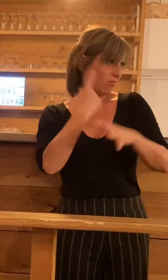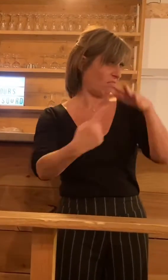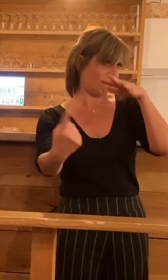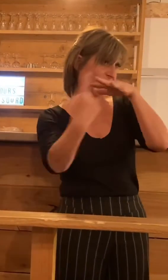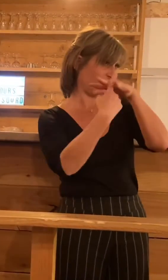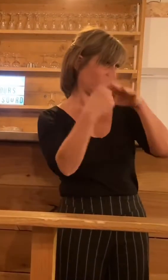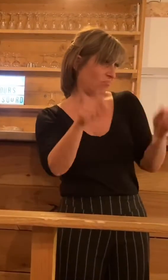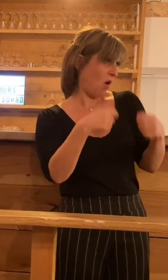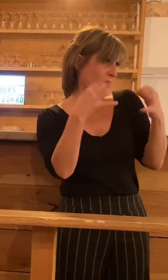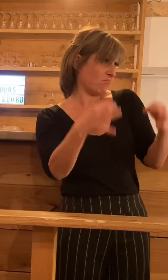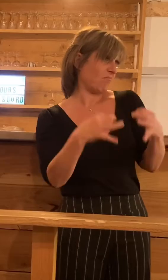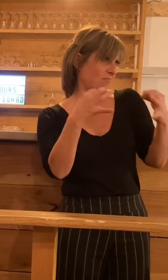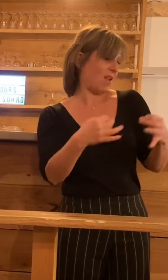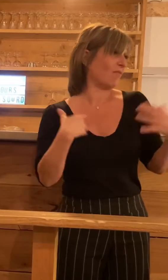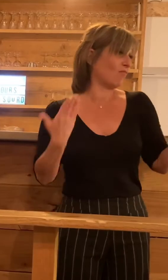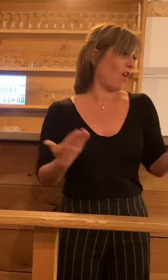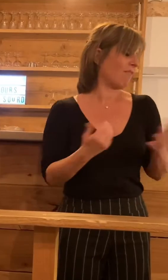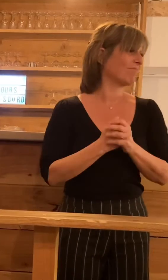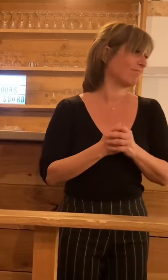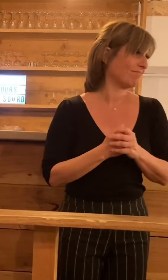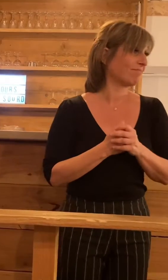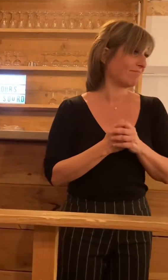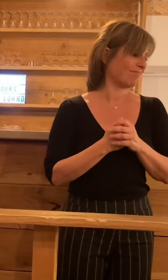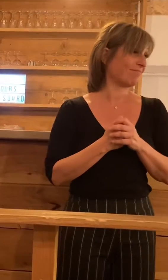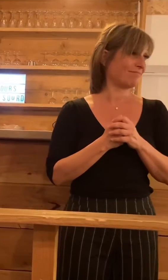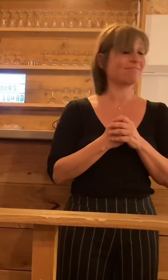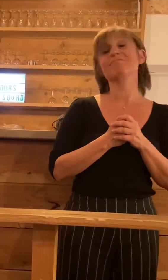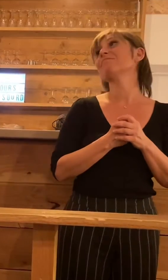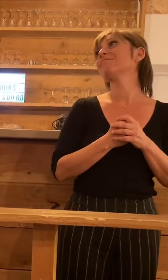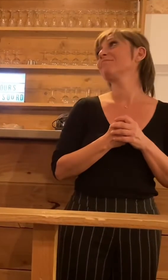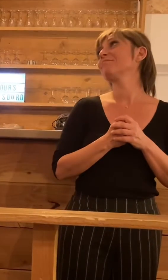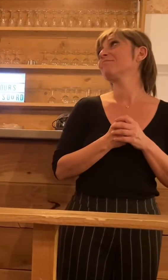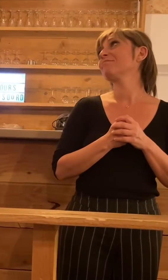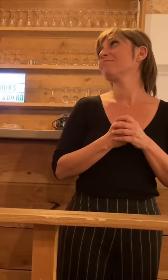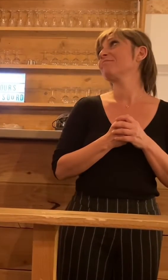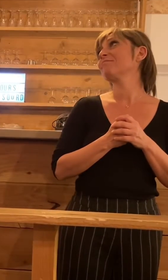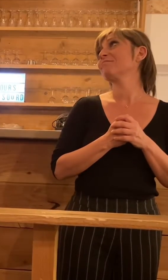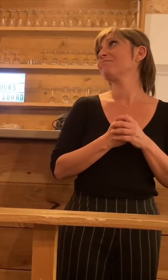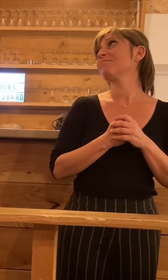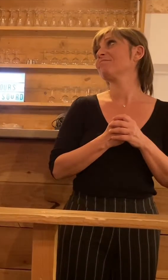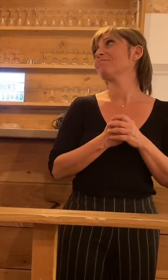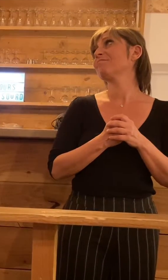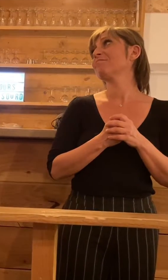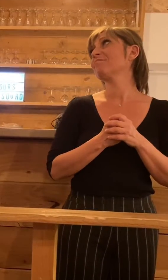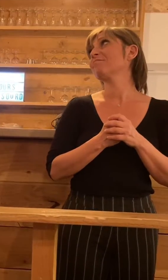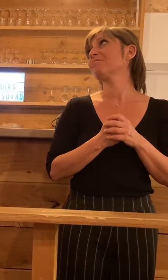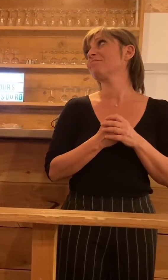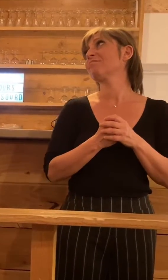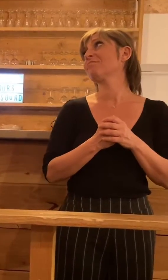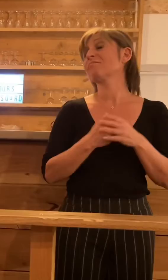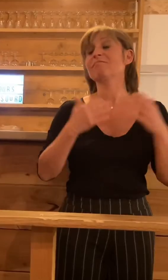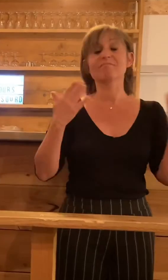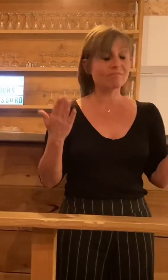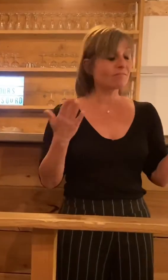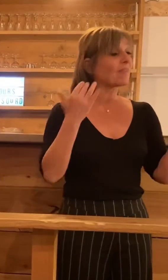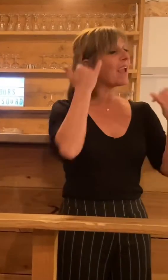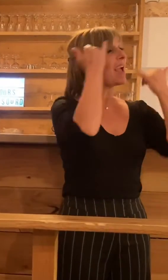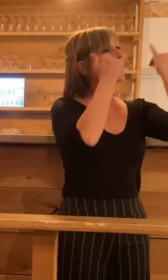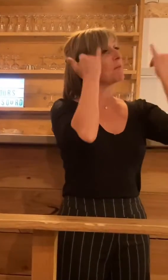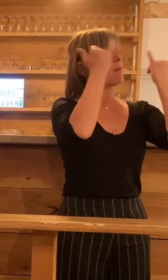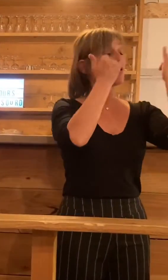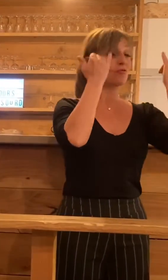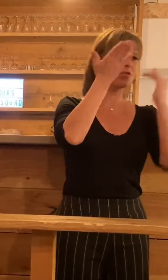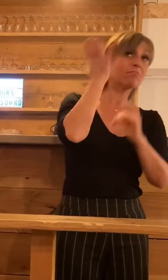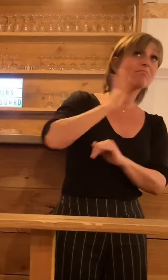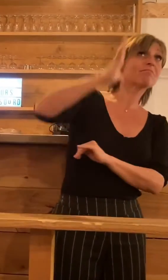en fonction de ce qu'il y avait sur place à l'époque. Voilà. Mais c'est vrai que si mes parents avaient eu la possibilité